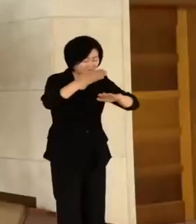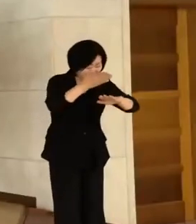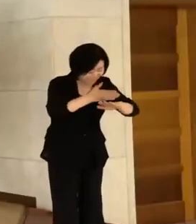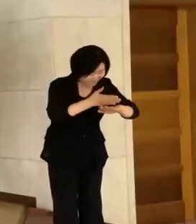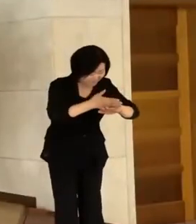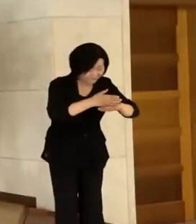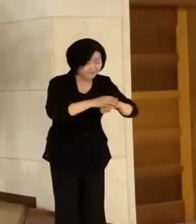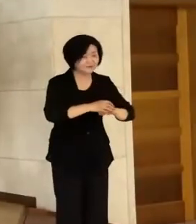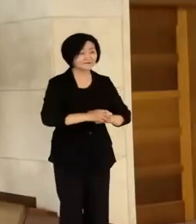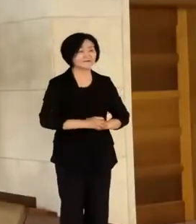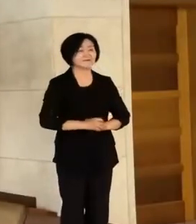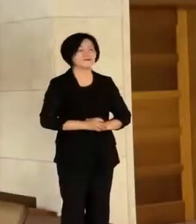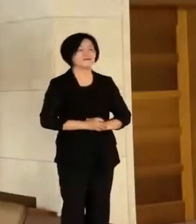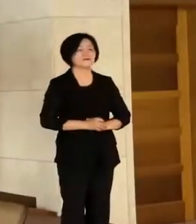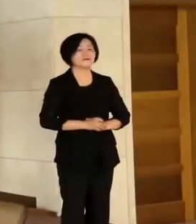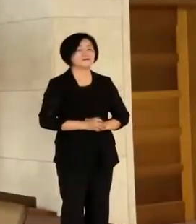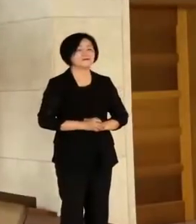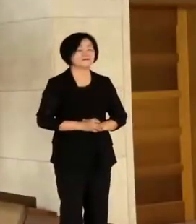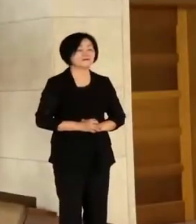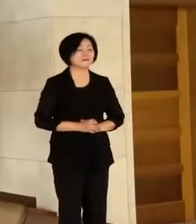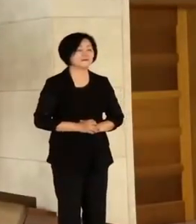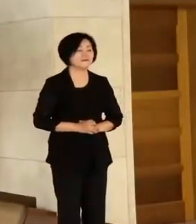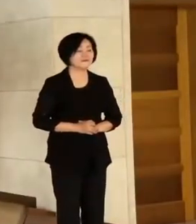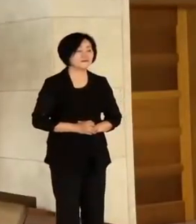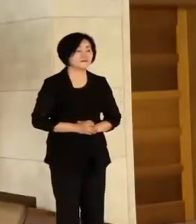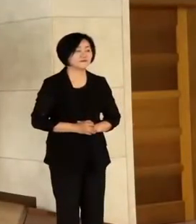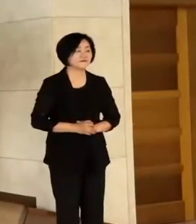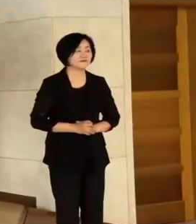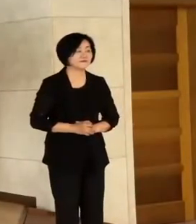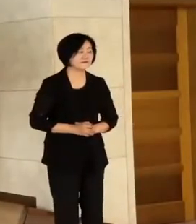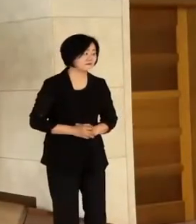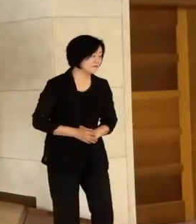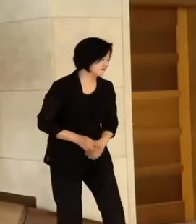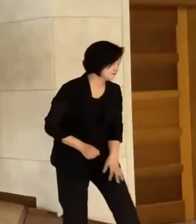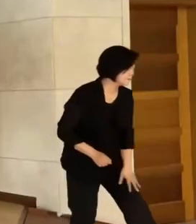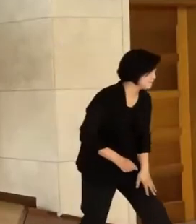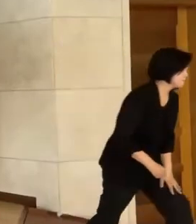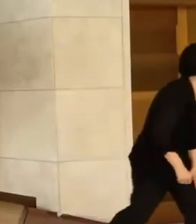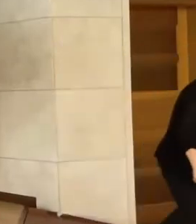감사합니다. 네, 큰 박수로 주시기 바랍니다.